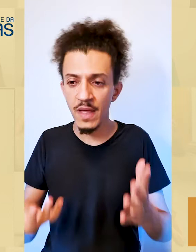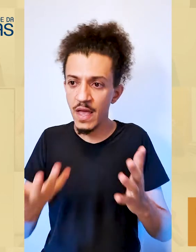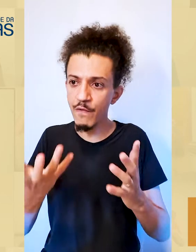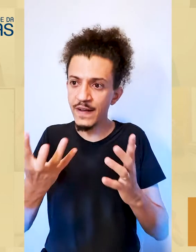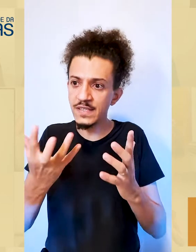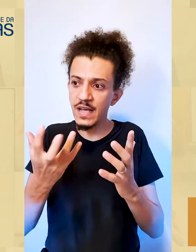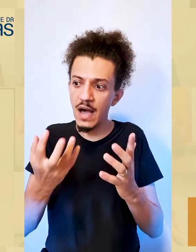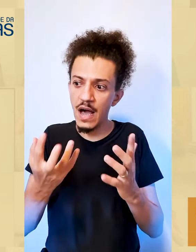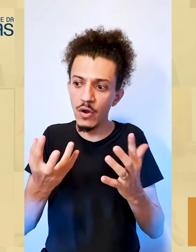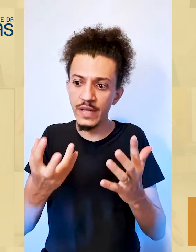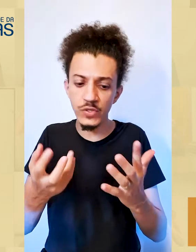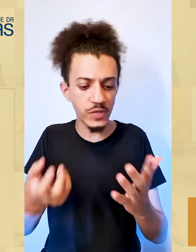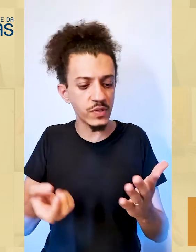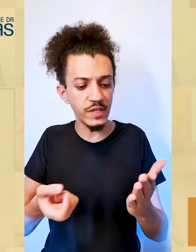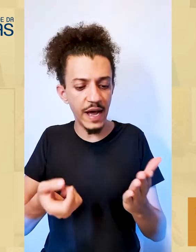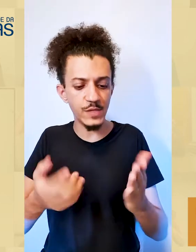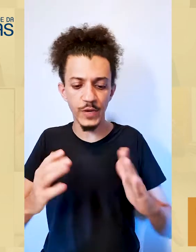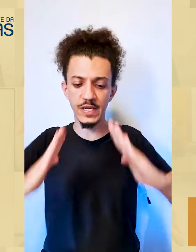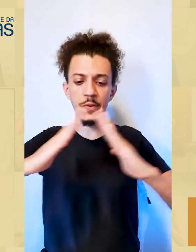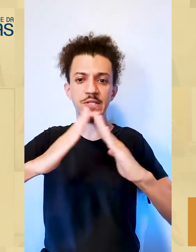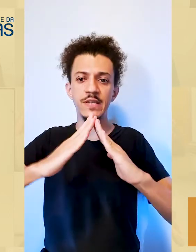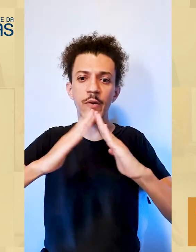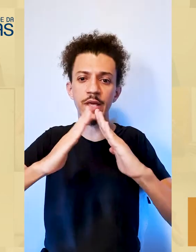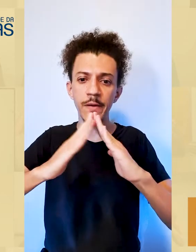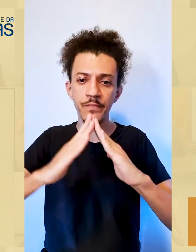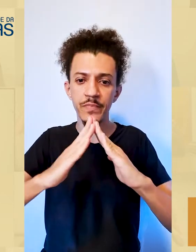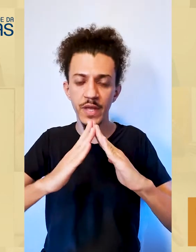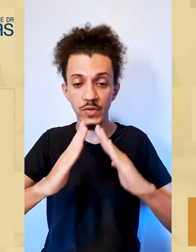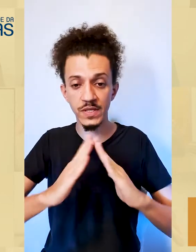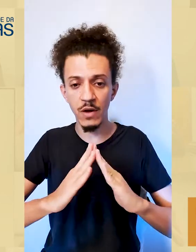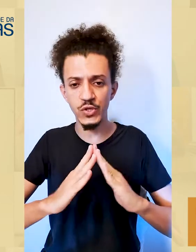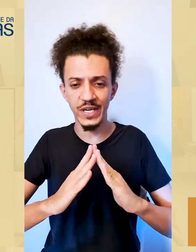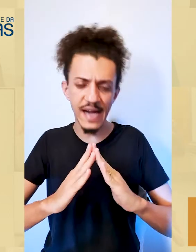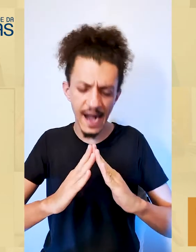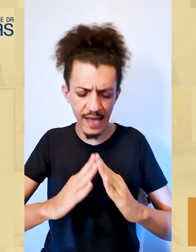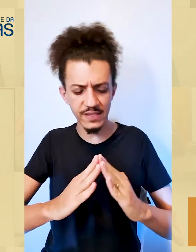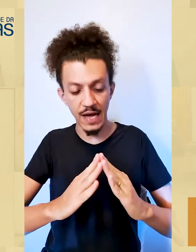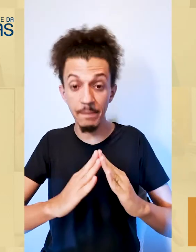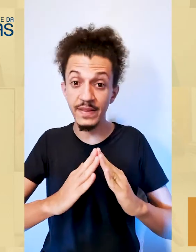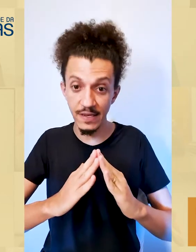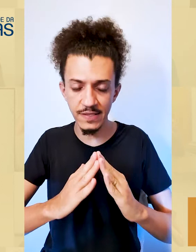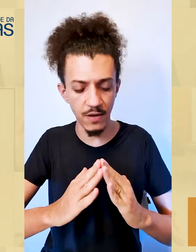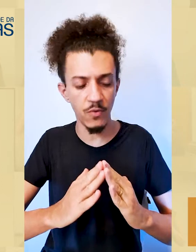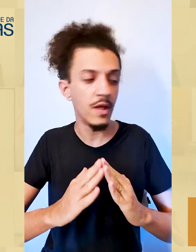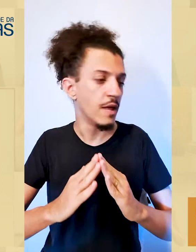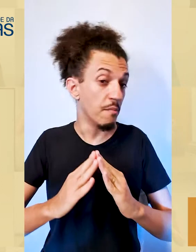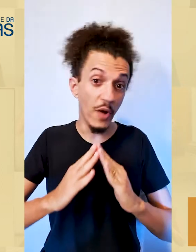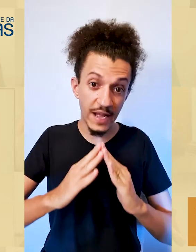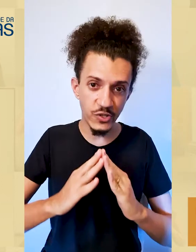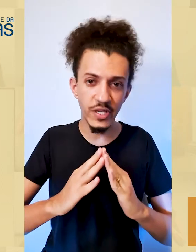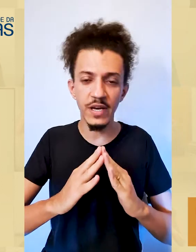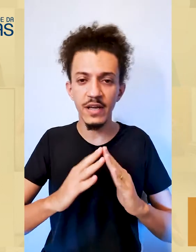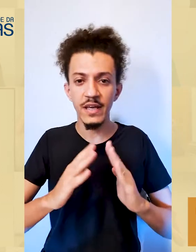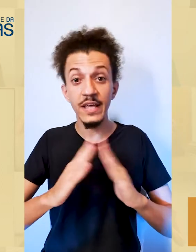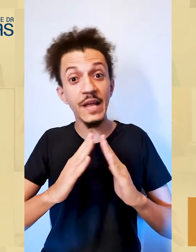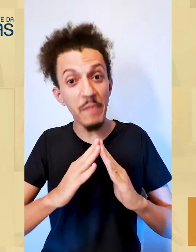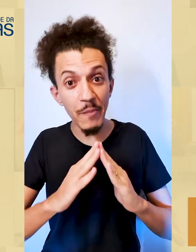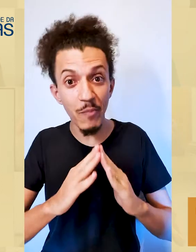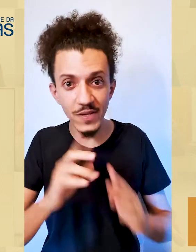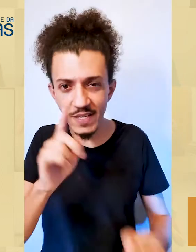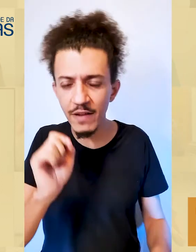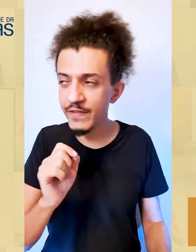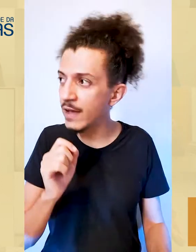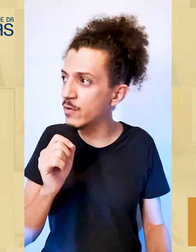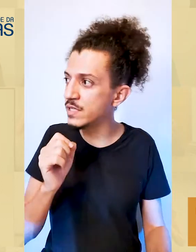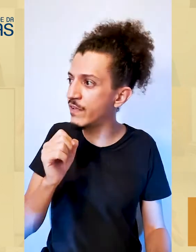Libras, eu fazia anotações dos sinais, por exemplo, esse sinal aqui, que é o sinal de casa, habitação, moradia, e também